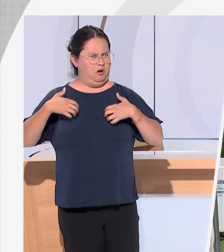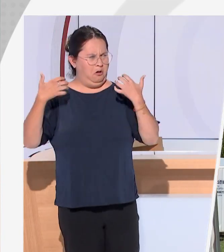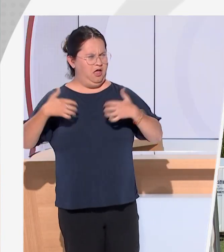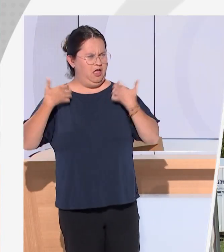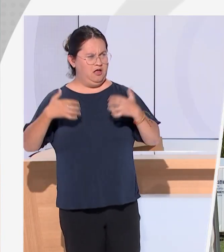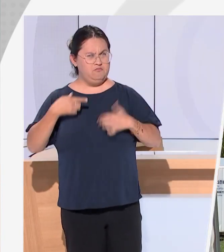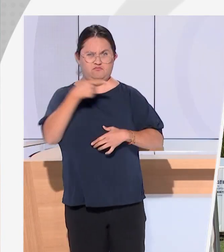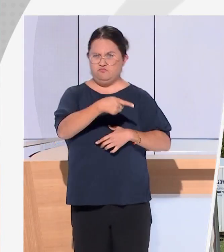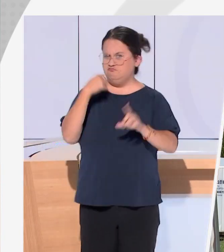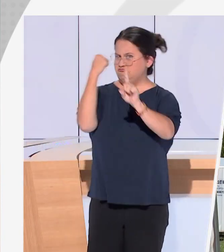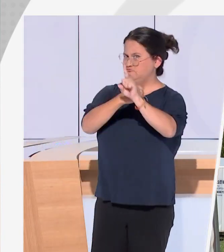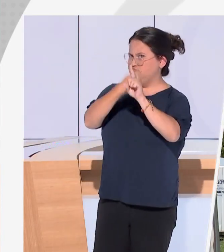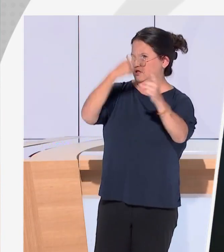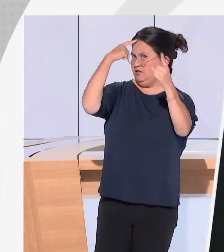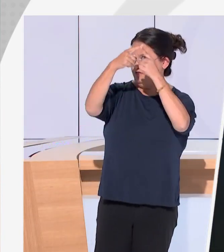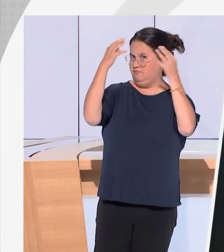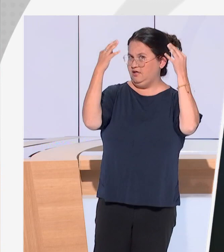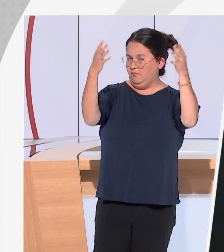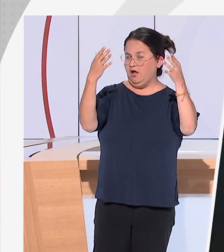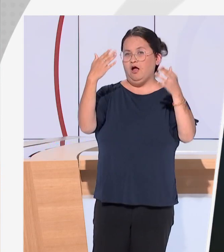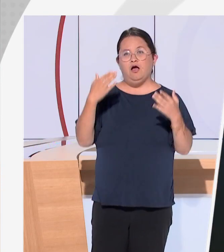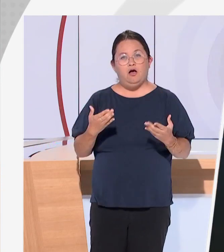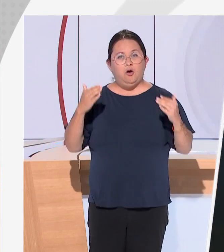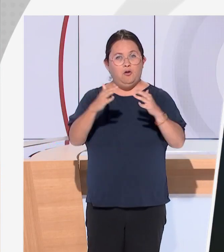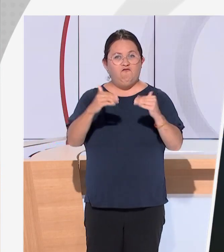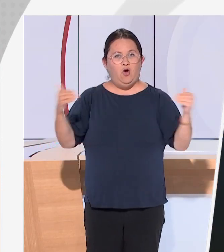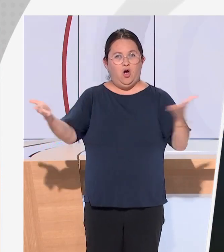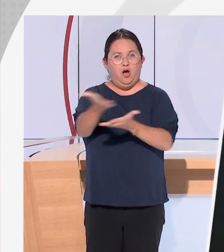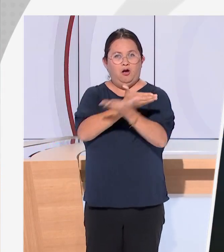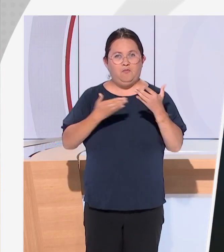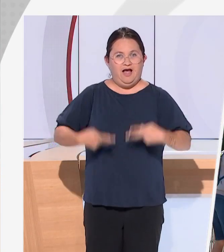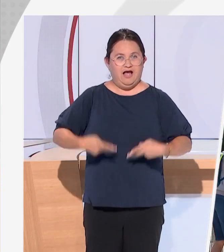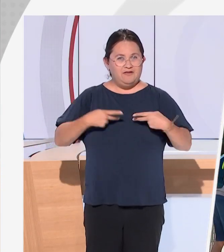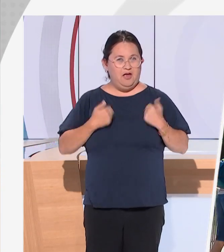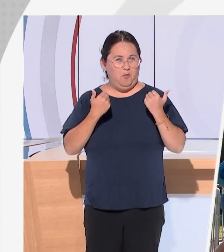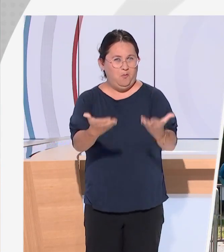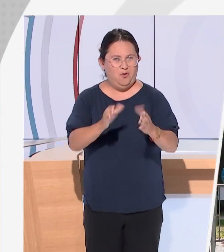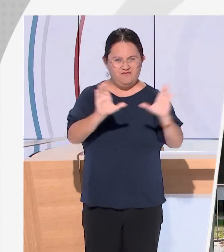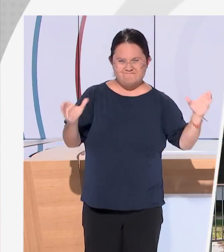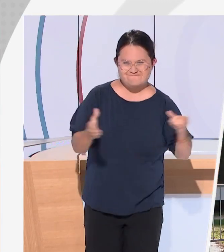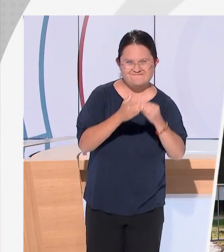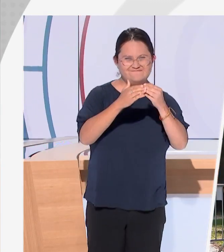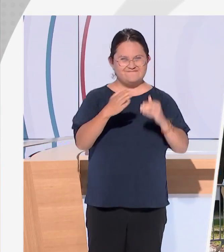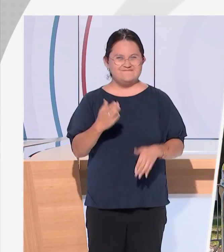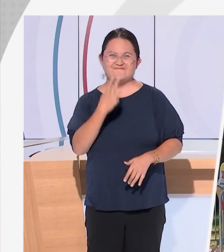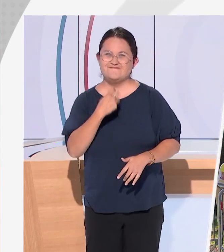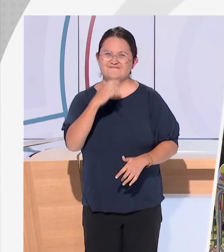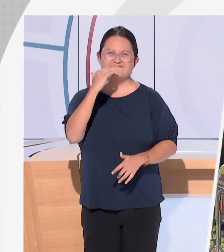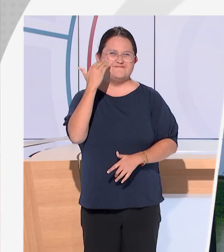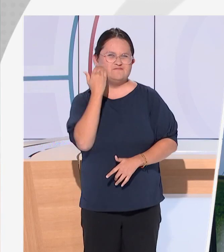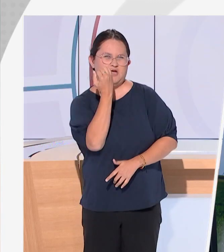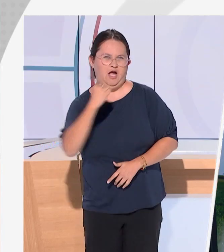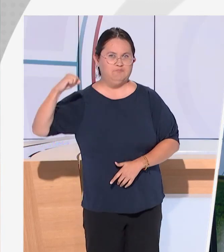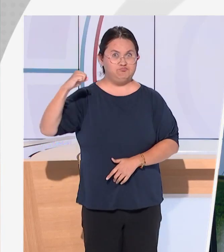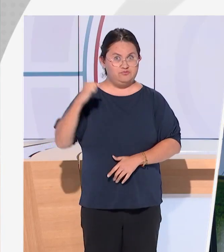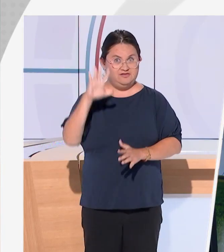du forum un atelier sur la désobéissance civile notamment. Mais comme la manifestation est financée à hauteur de 5 000 € par la mairie de